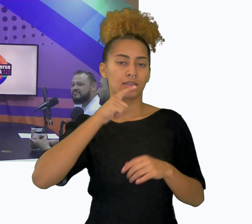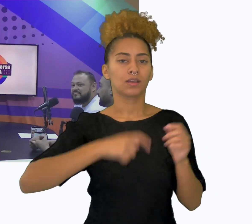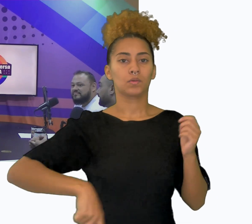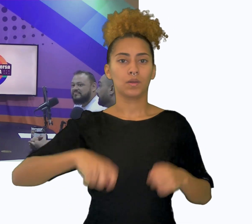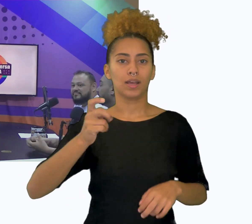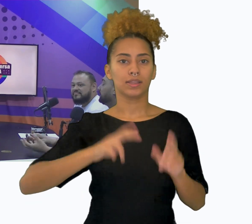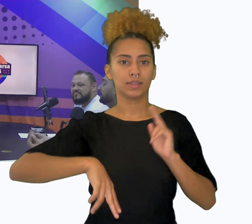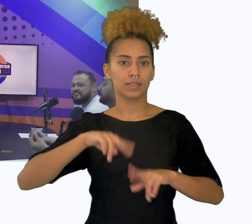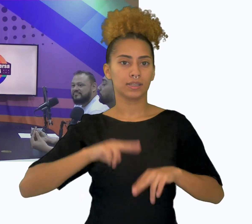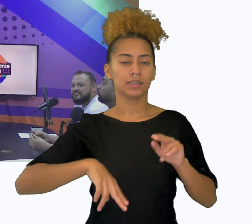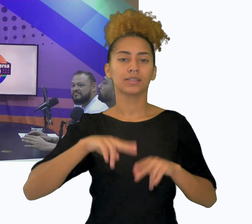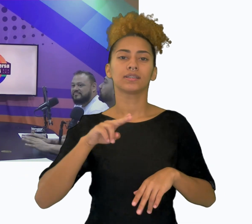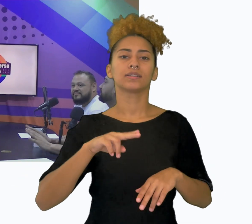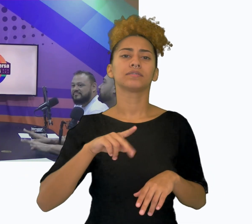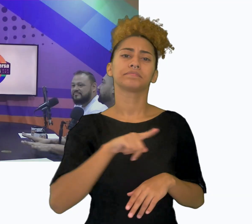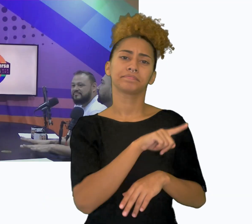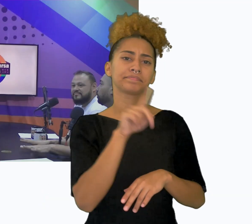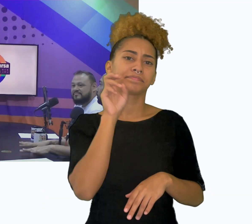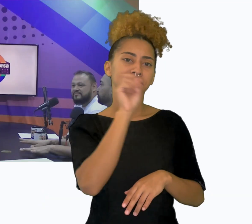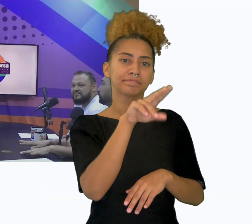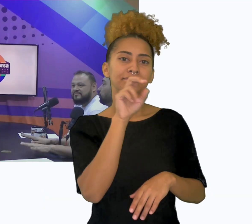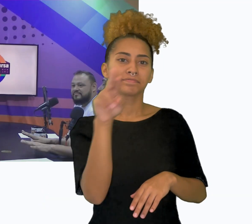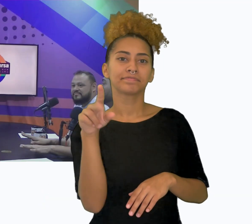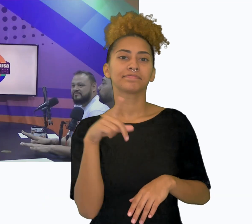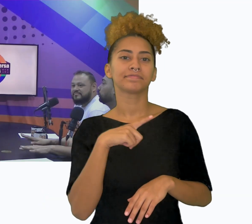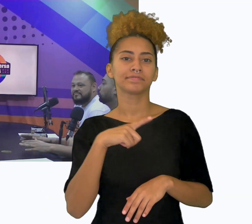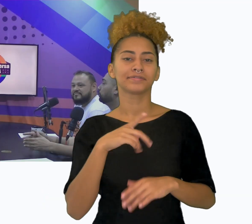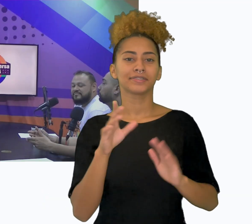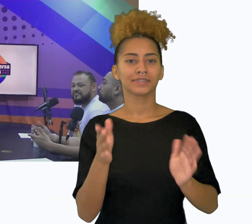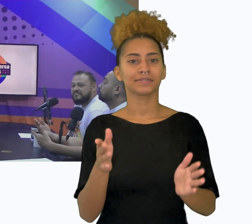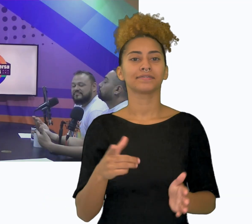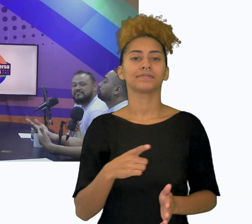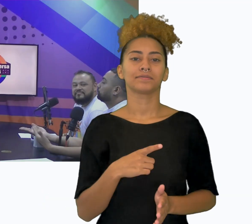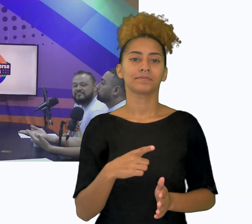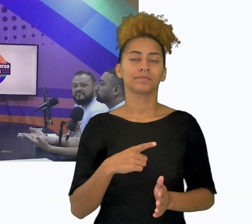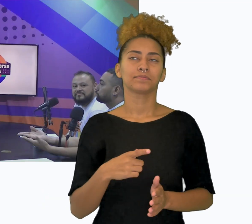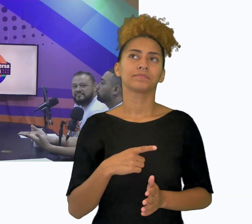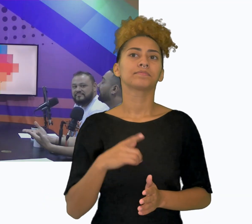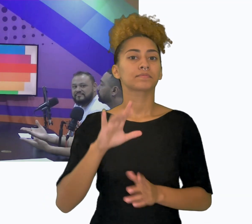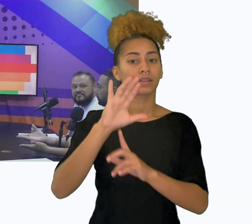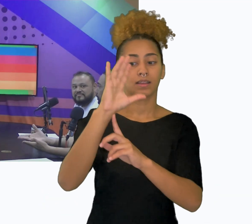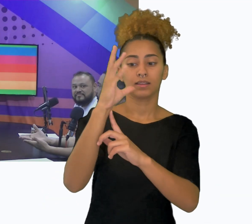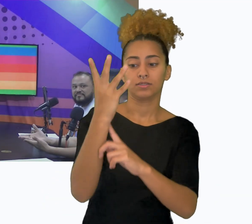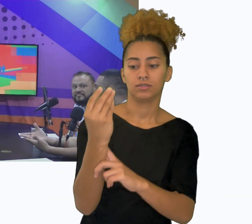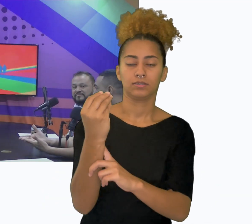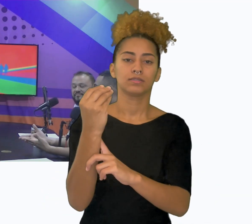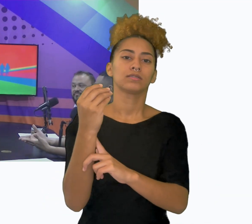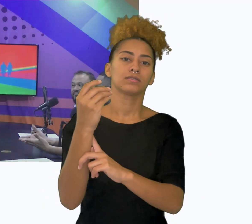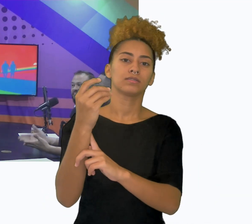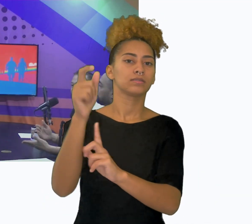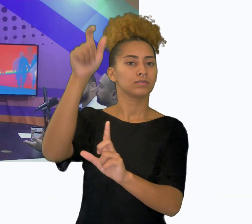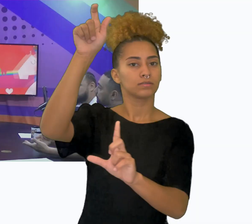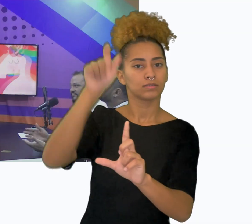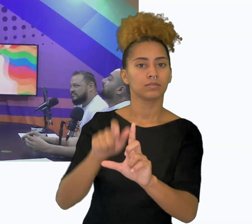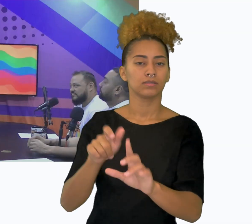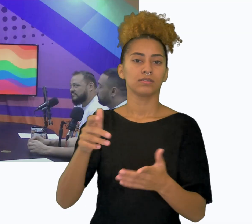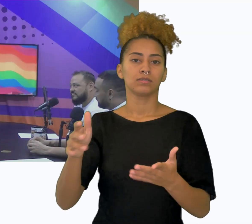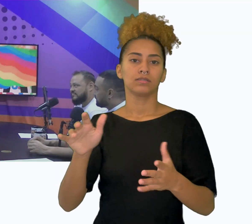aí de quadrilha. Como que vocês veem hoje o artista de vocês, né?